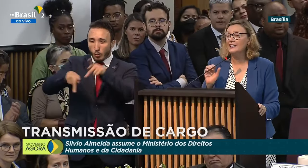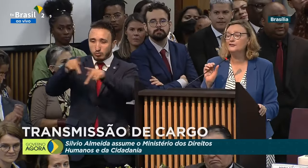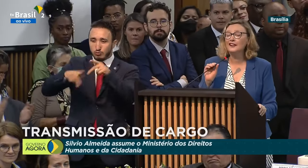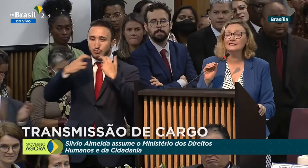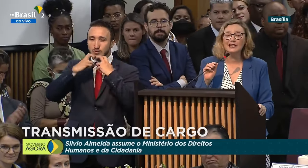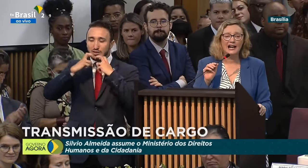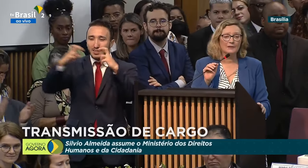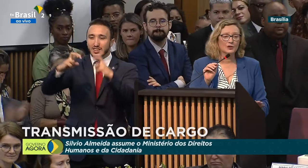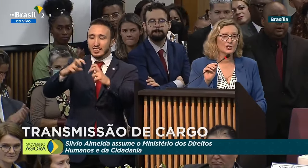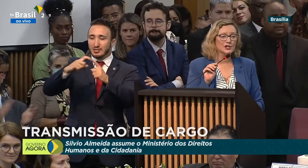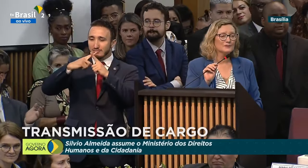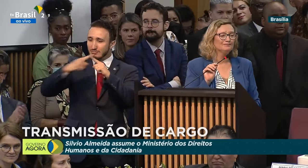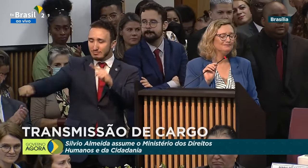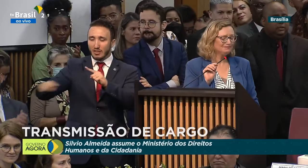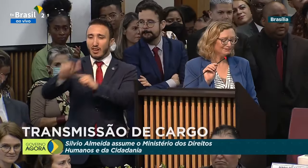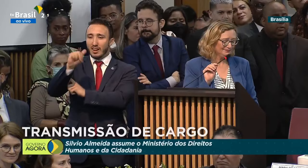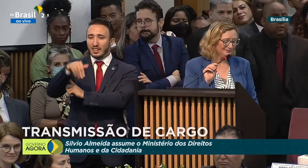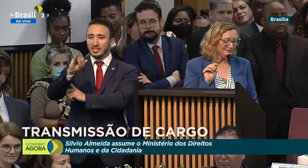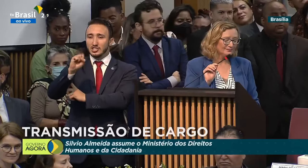para enfrentarmos